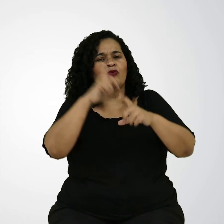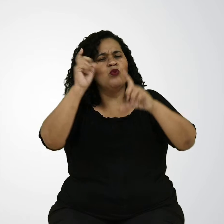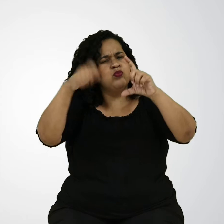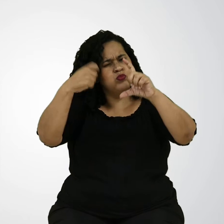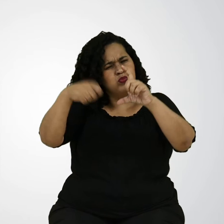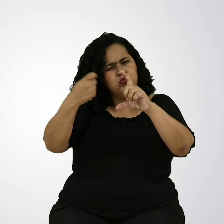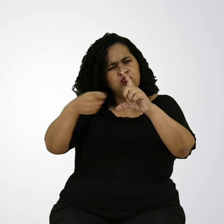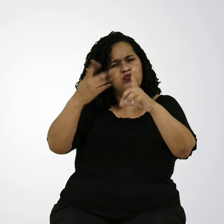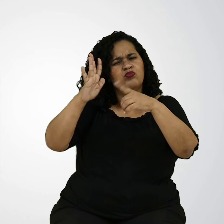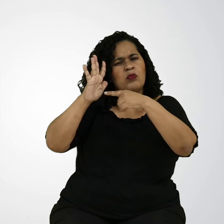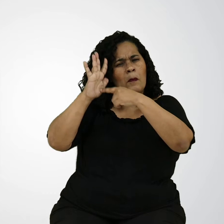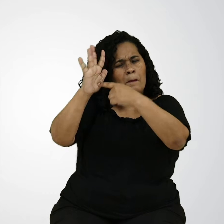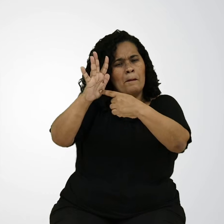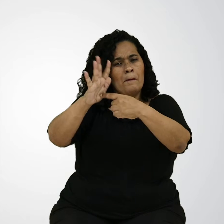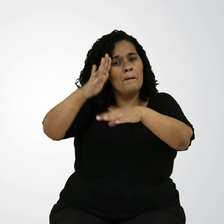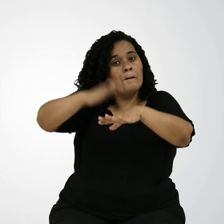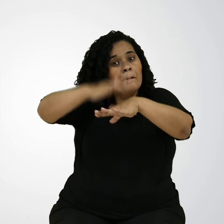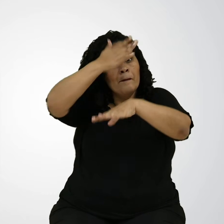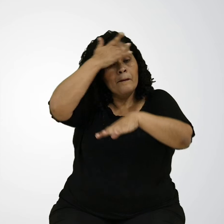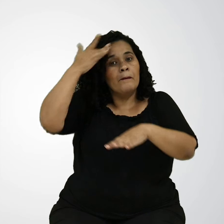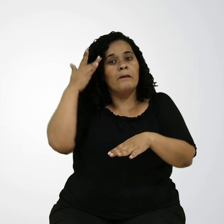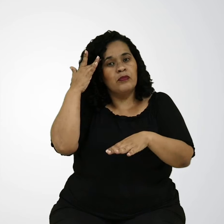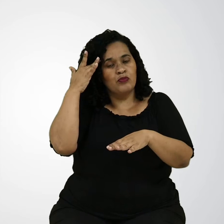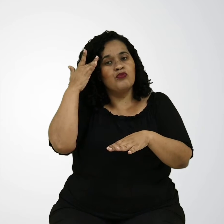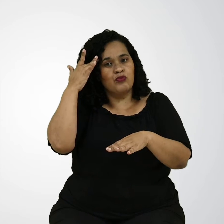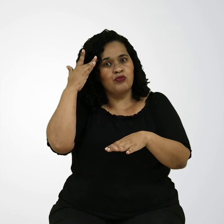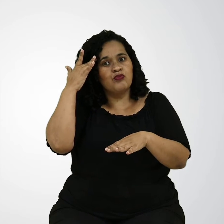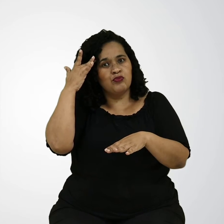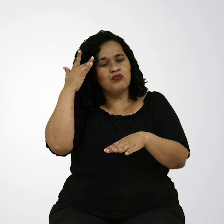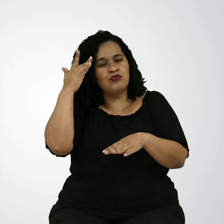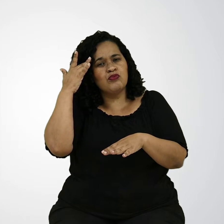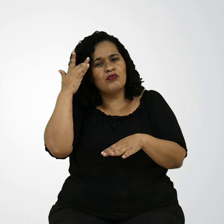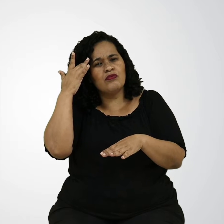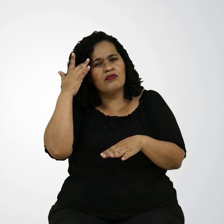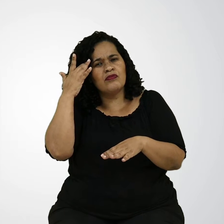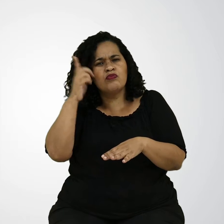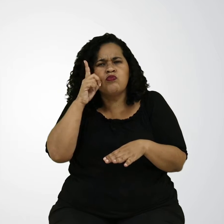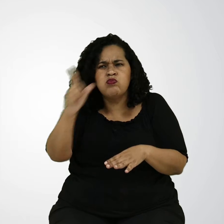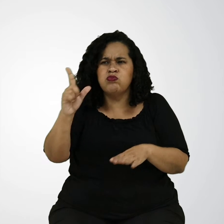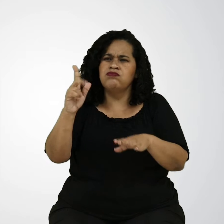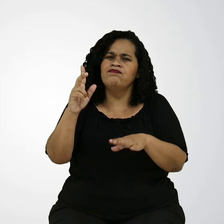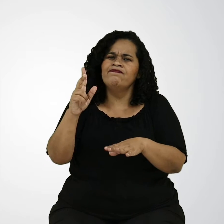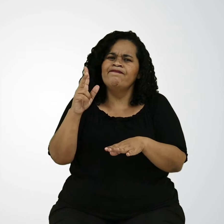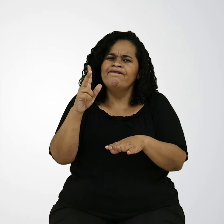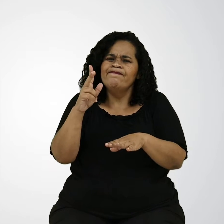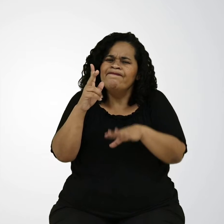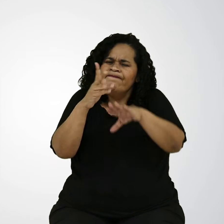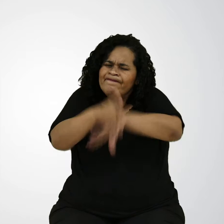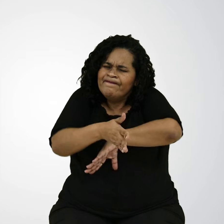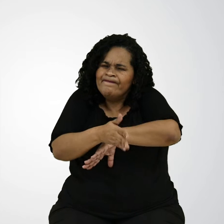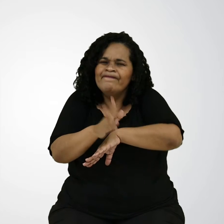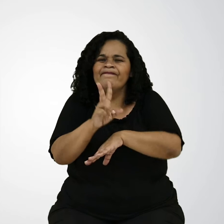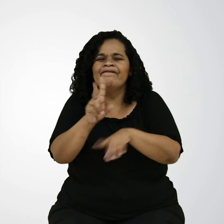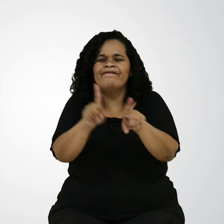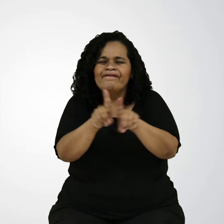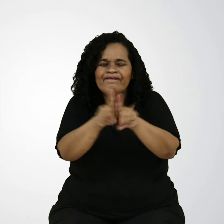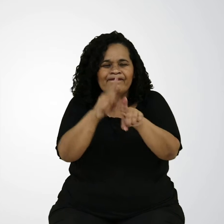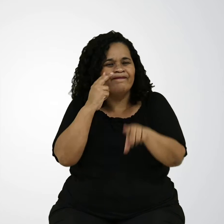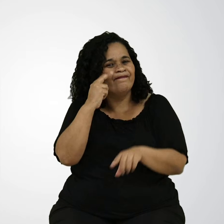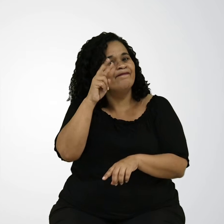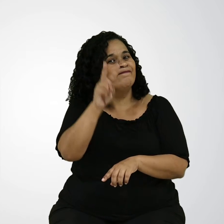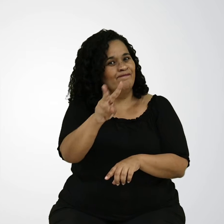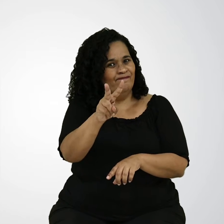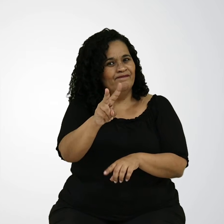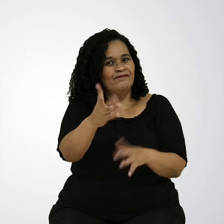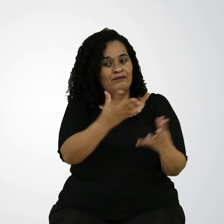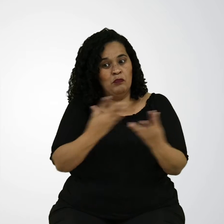que o logaritmo, né, entenda que é um vídeo importante e ele acaba alcançando